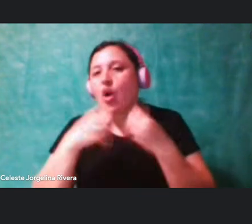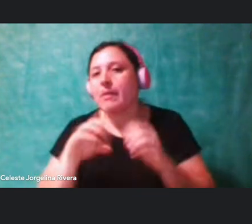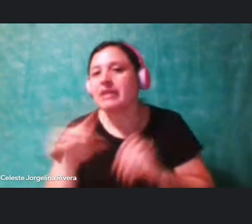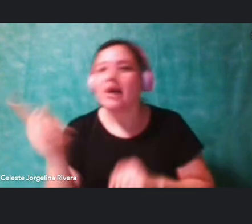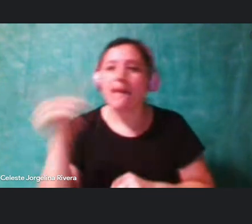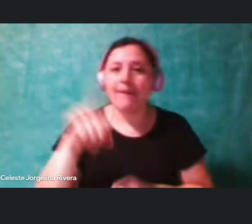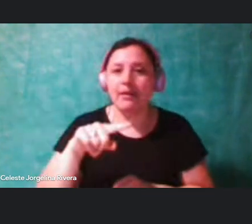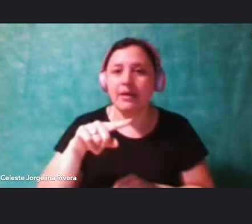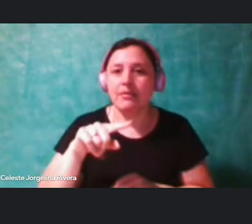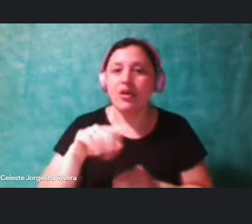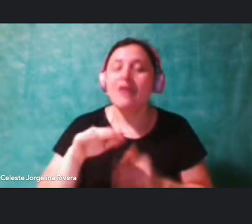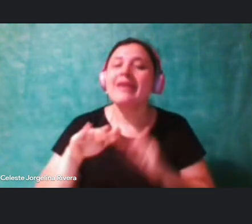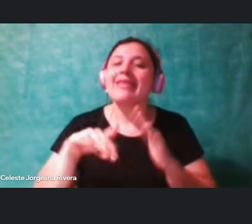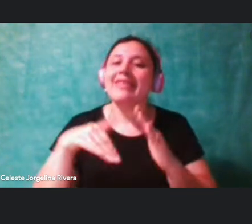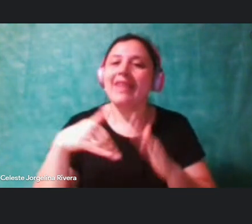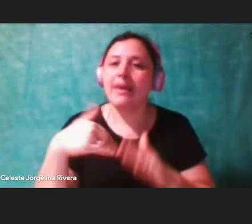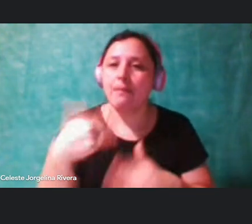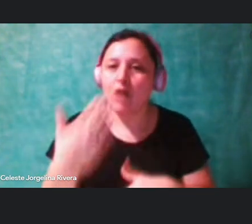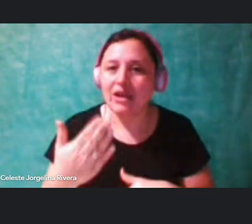¿sí?